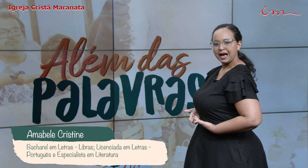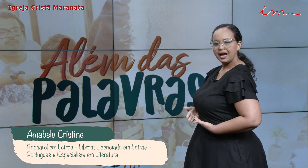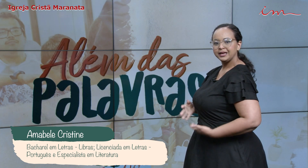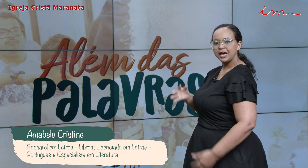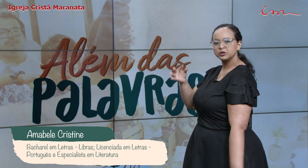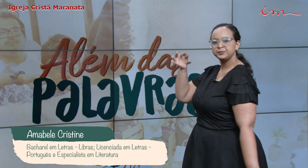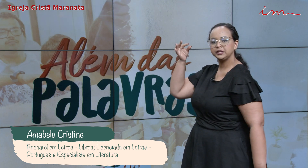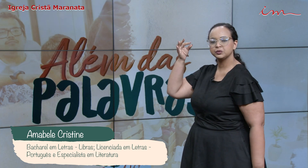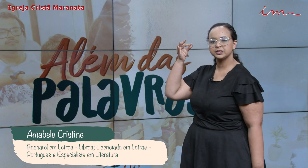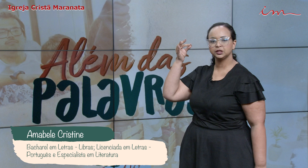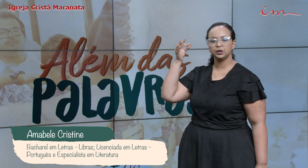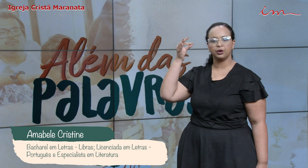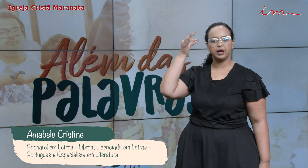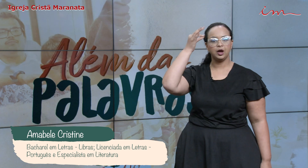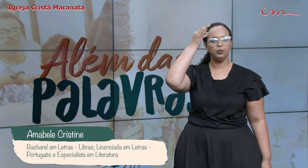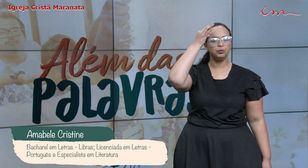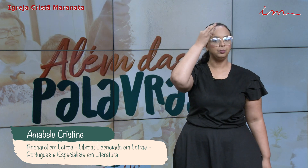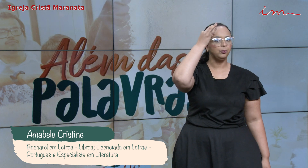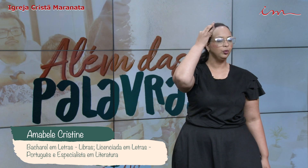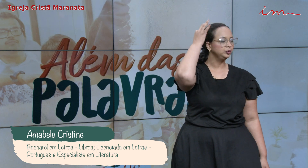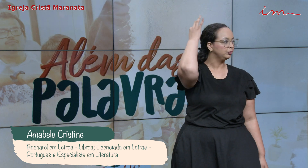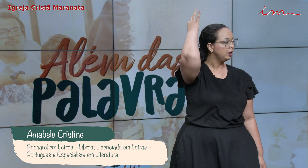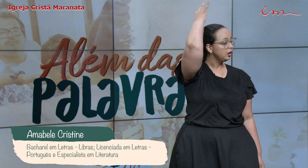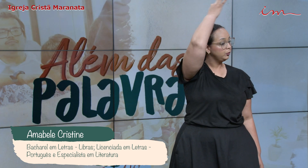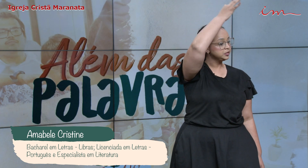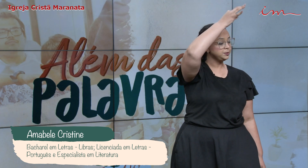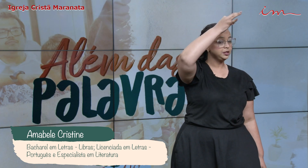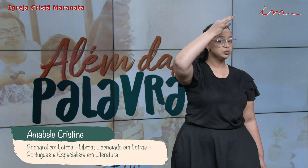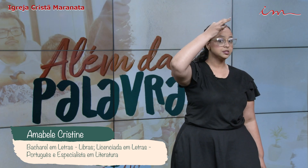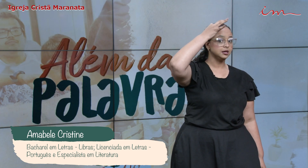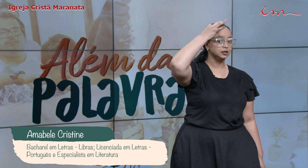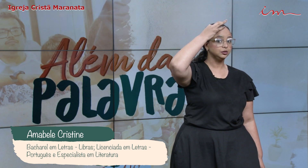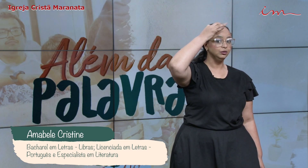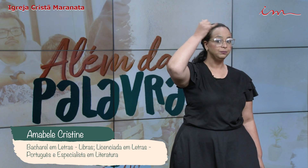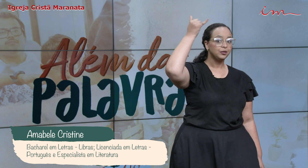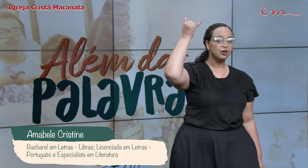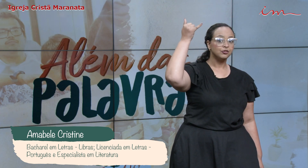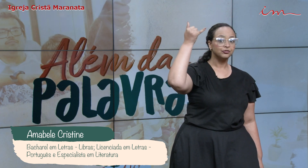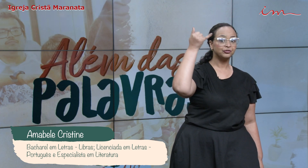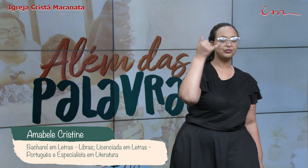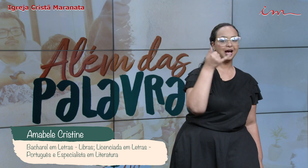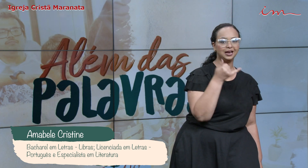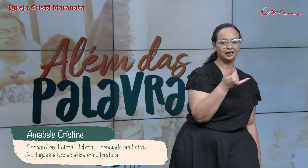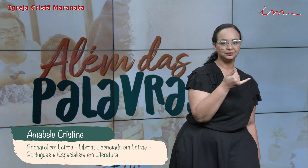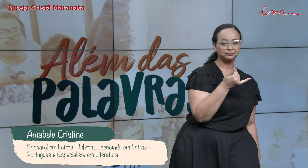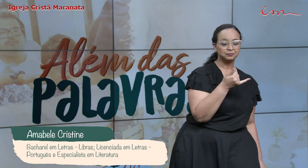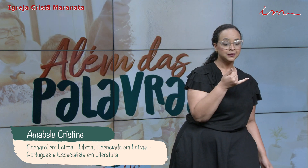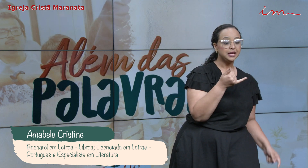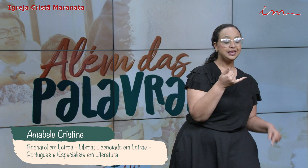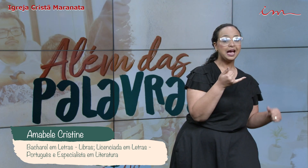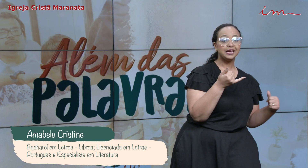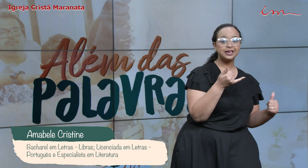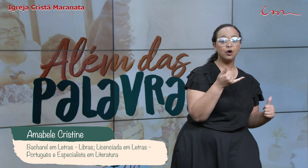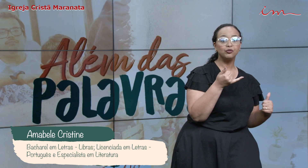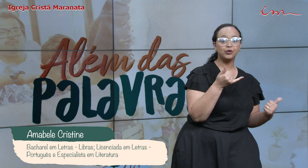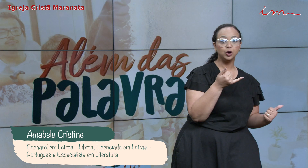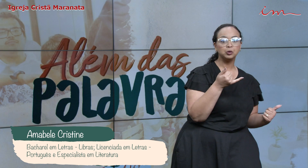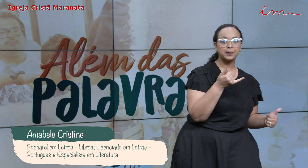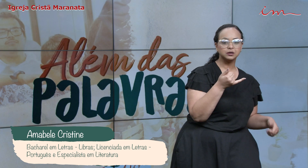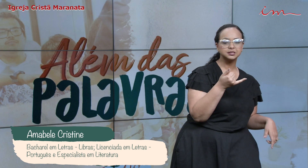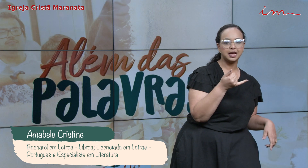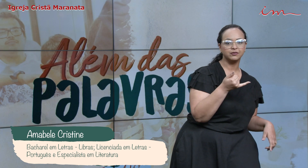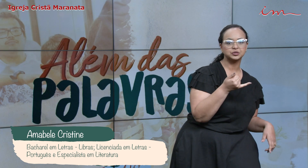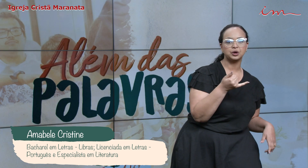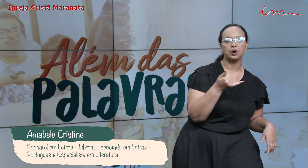para cá, e ao Espírito Santo, ó, eu mudo. O Espírito Santo fala. E aí eu